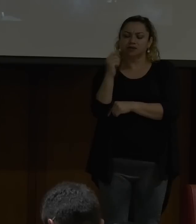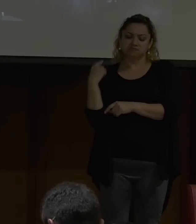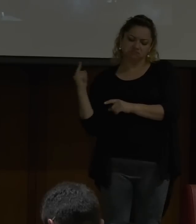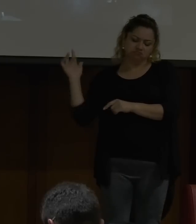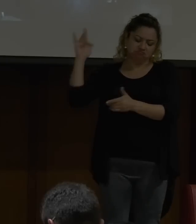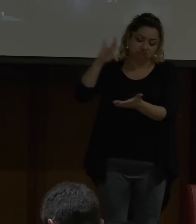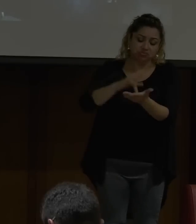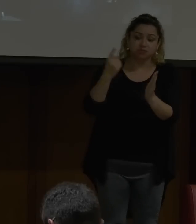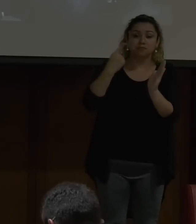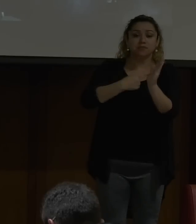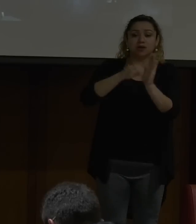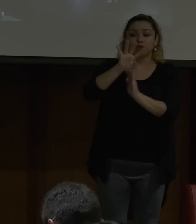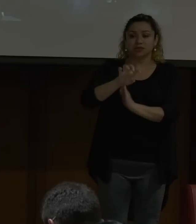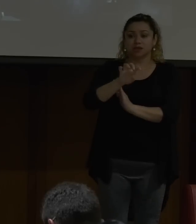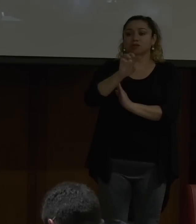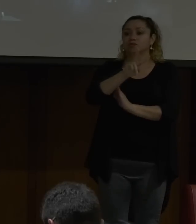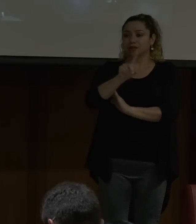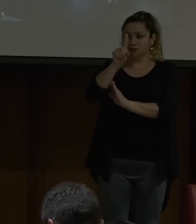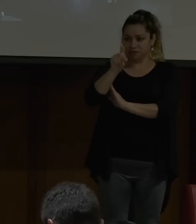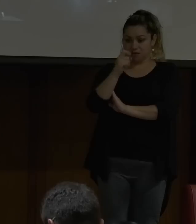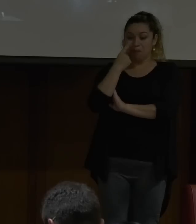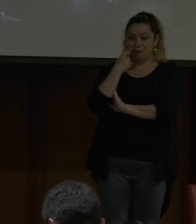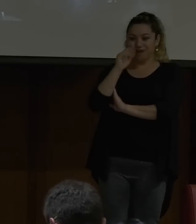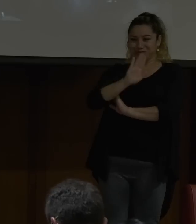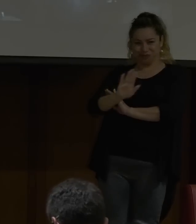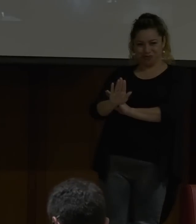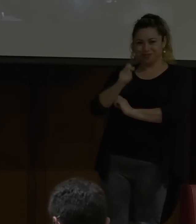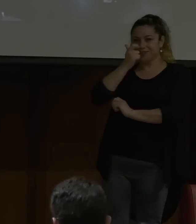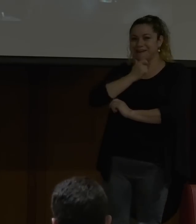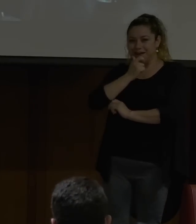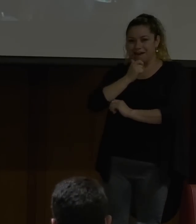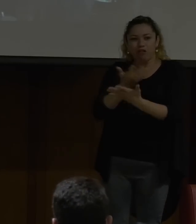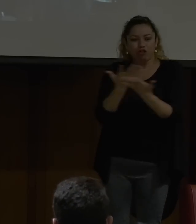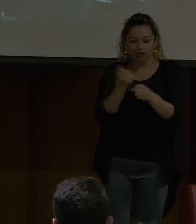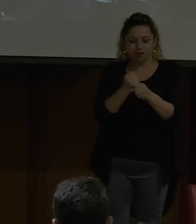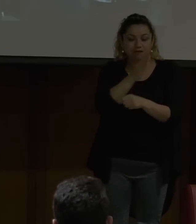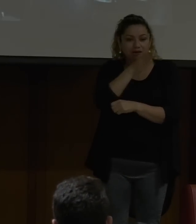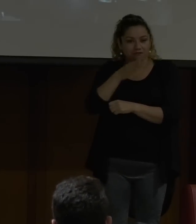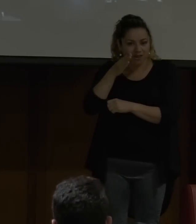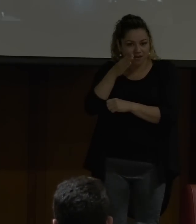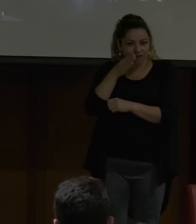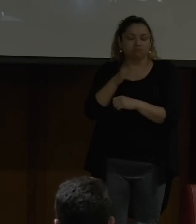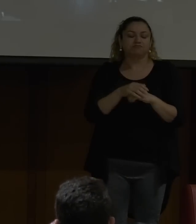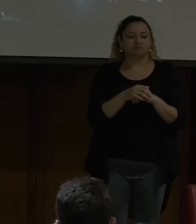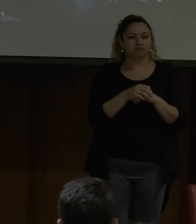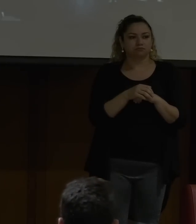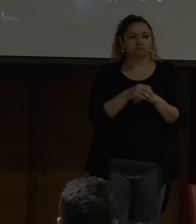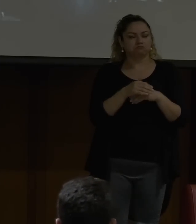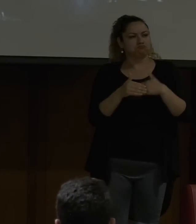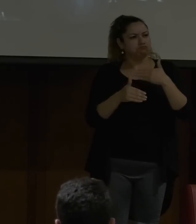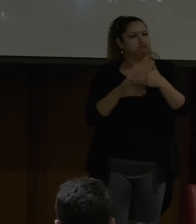en 1926 a trabajar la tierra como jornalero en la finca de José Luis Díaz Gámez, quien 2